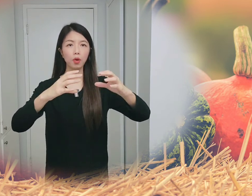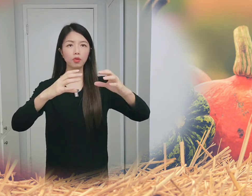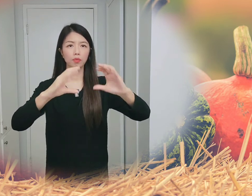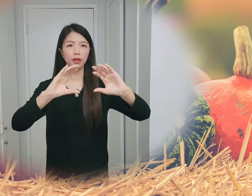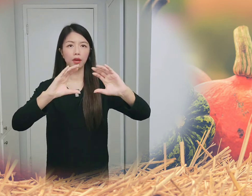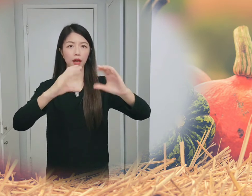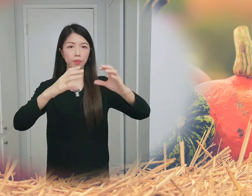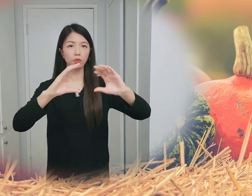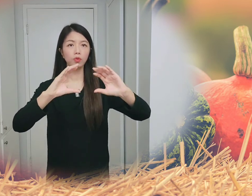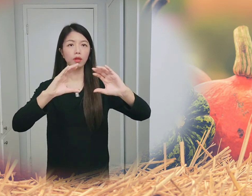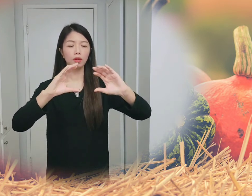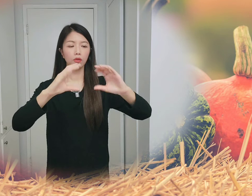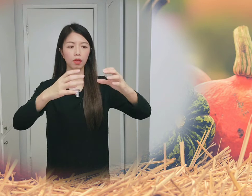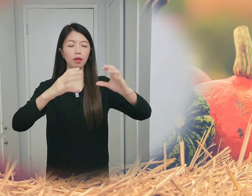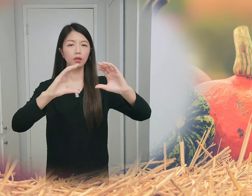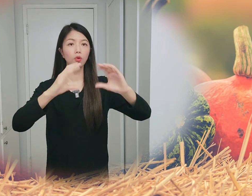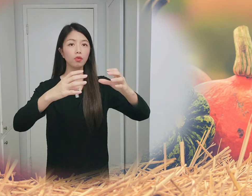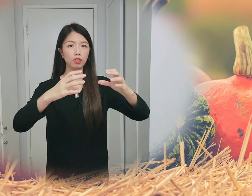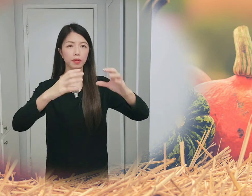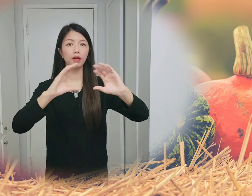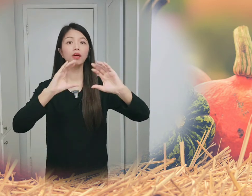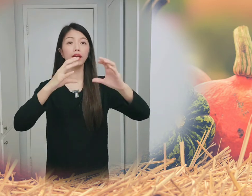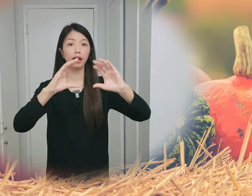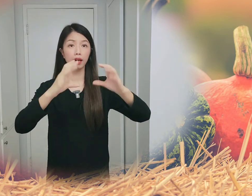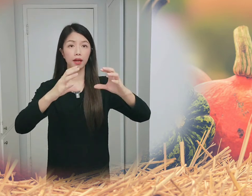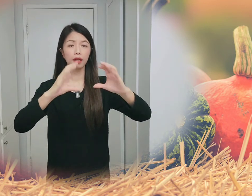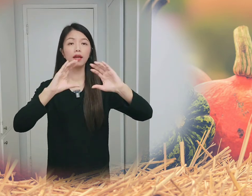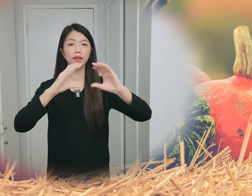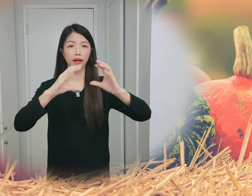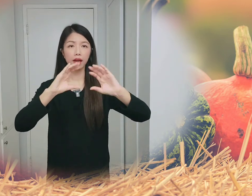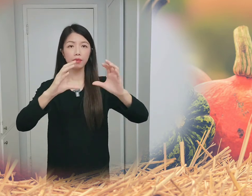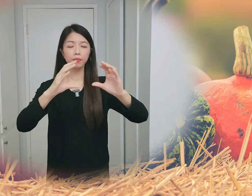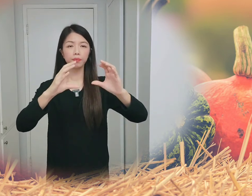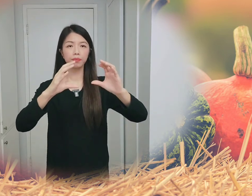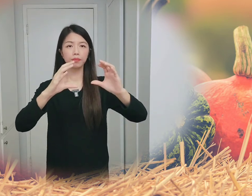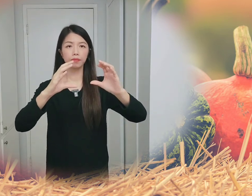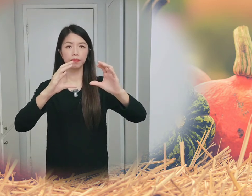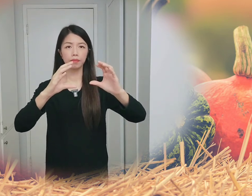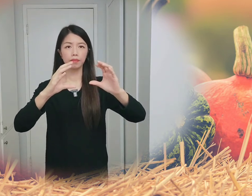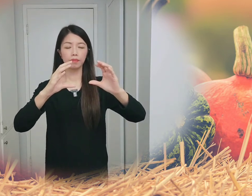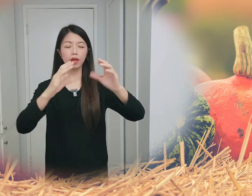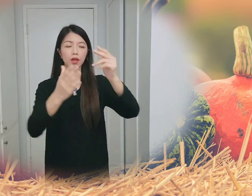둥글게 표현해 주시면 돼요. 앞으로 손을 이렇게 돌려주시면 돼요. 나라, 나라,